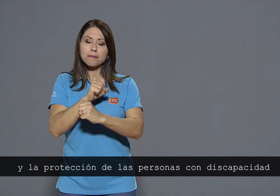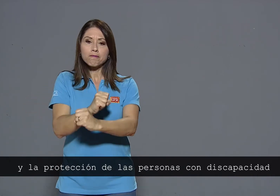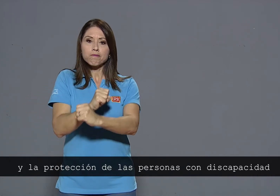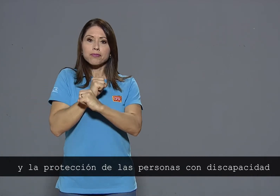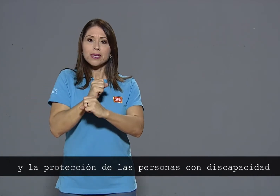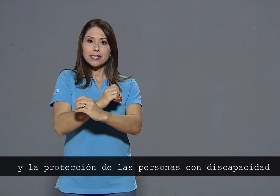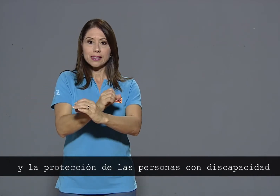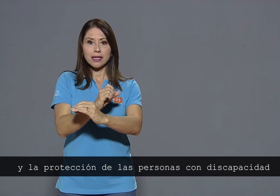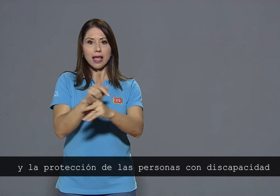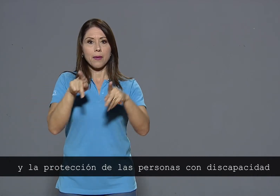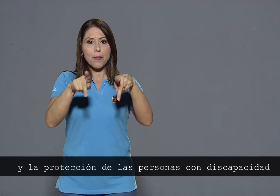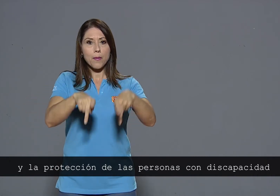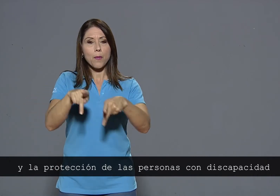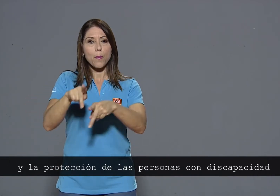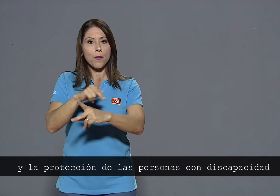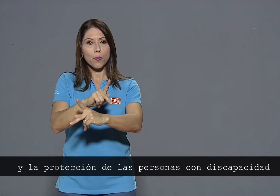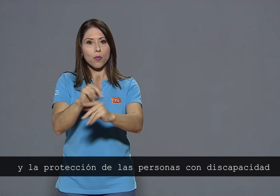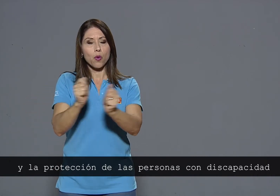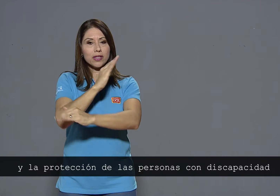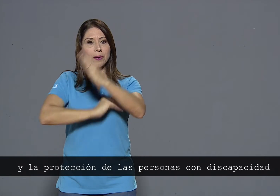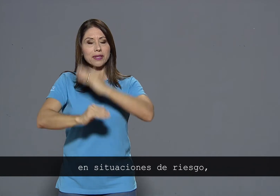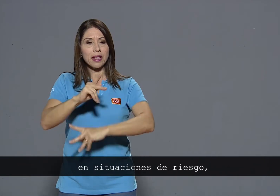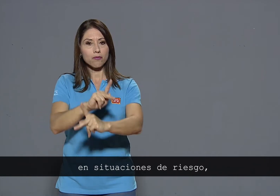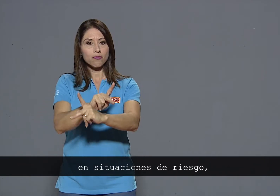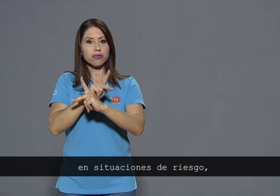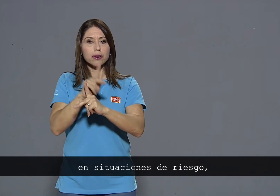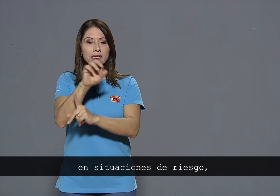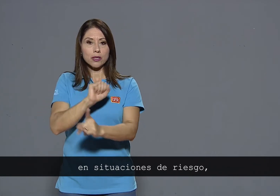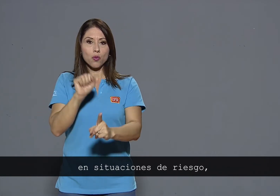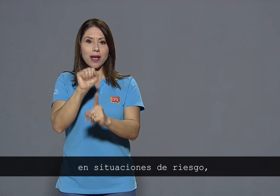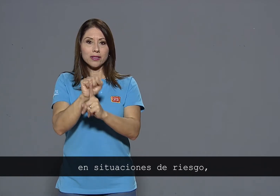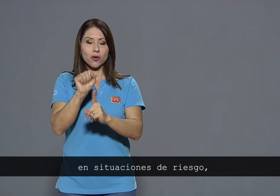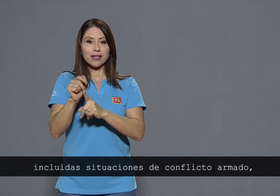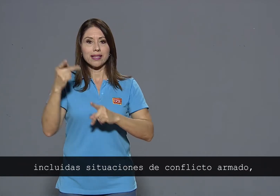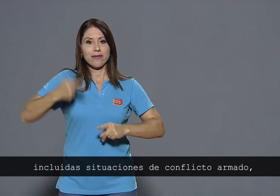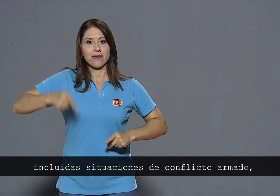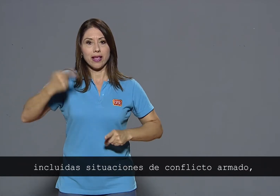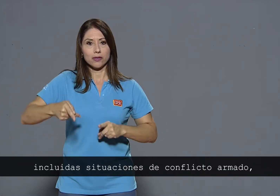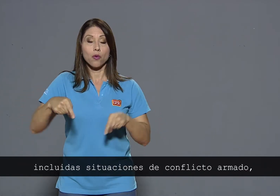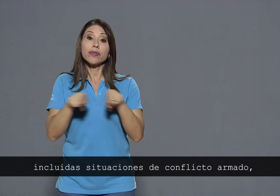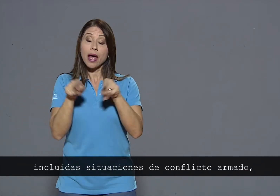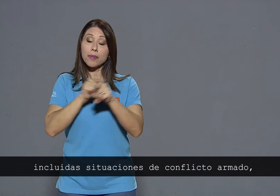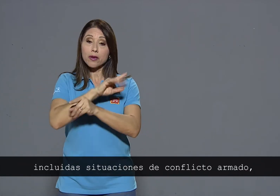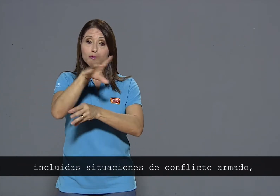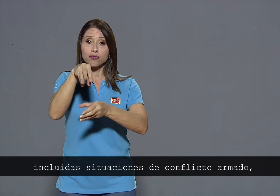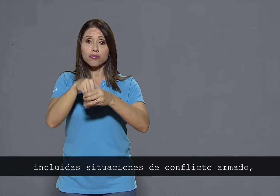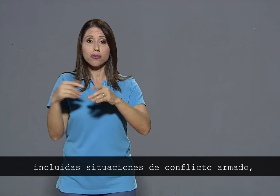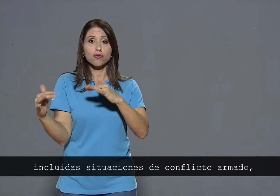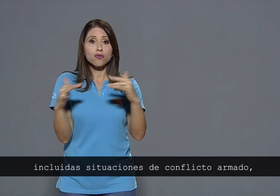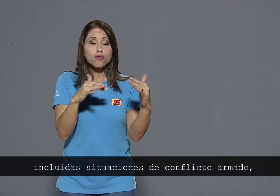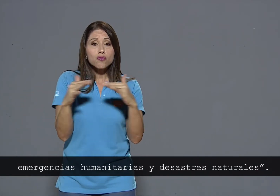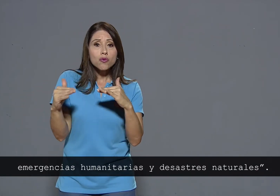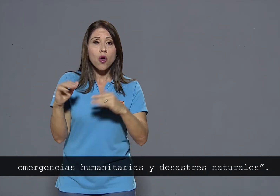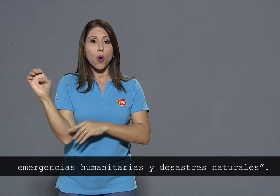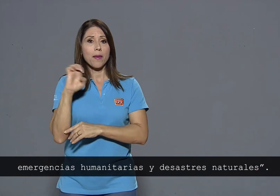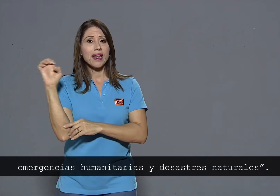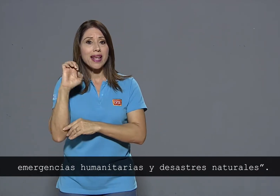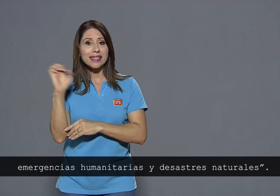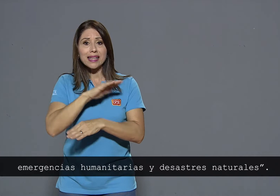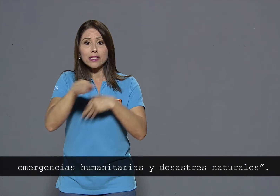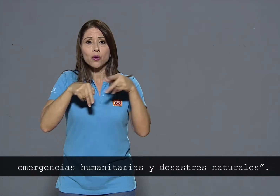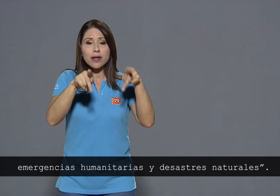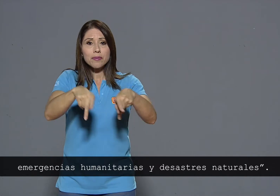y la protección de las personas con discapacidad en situaciones de riesgo, incluidas situaciones de conflicto armado,